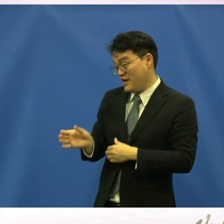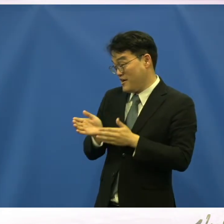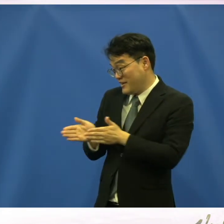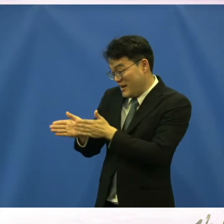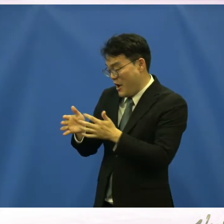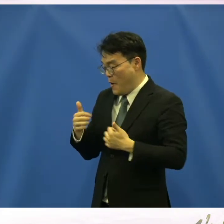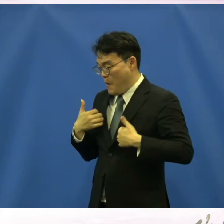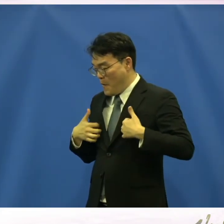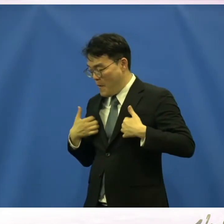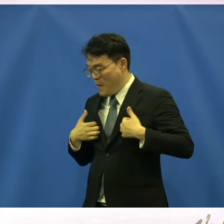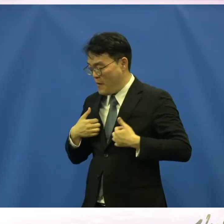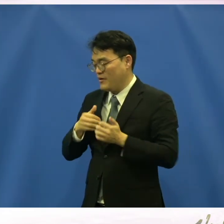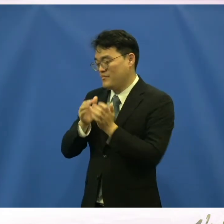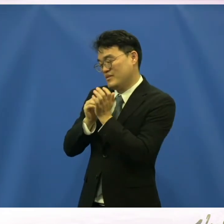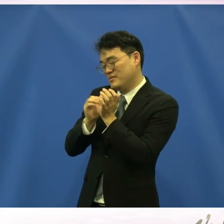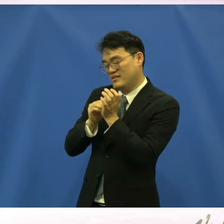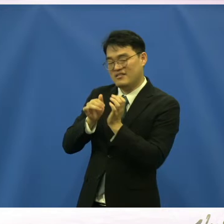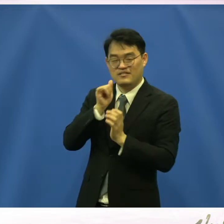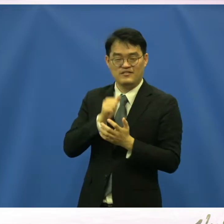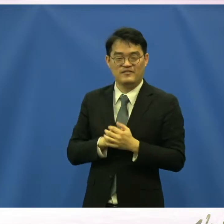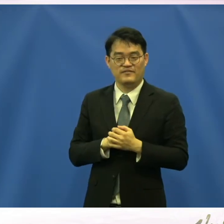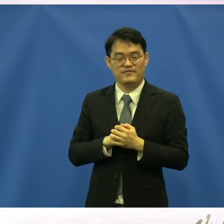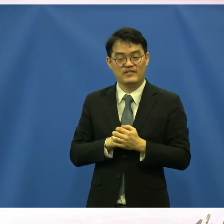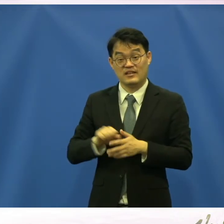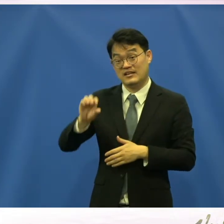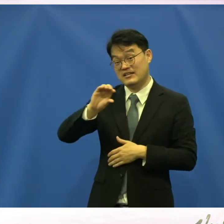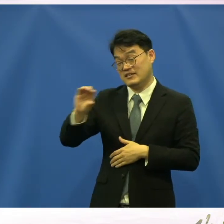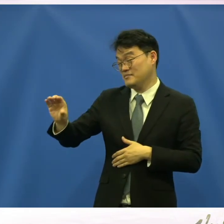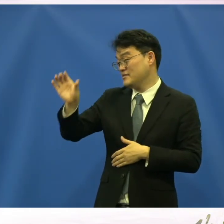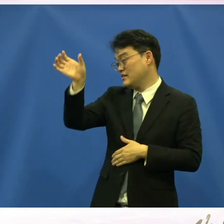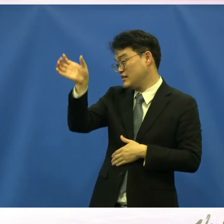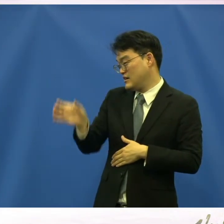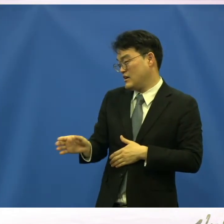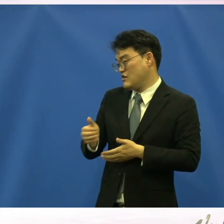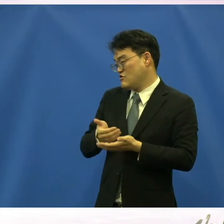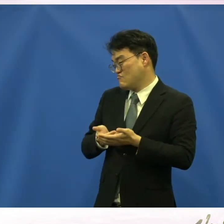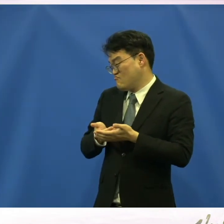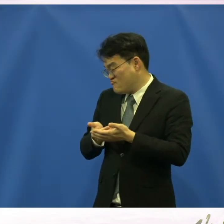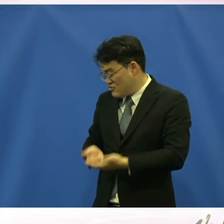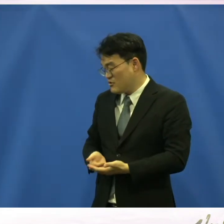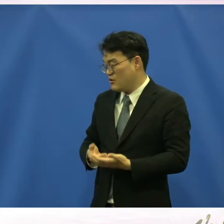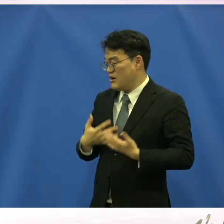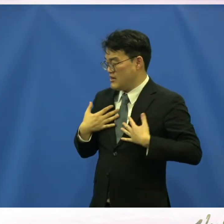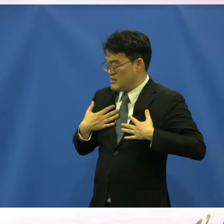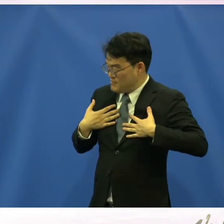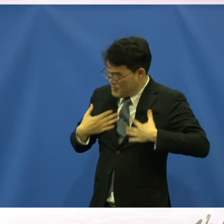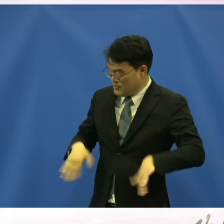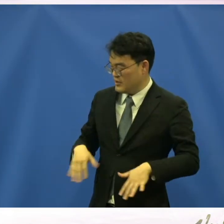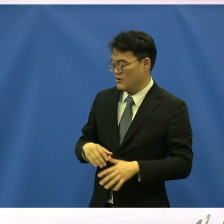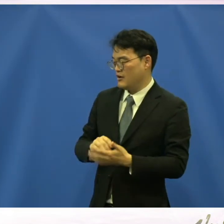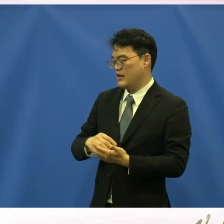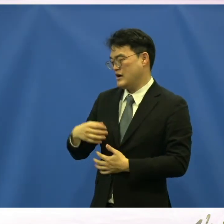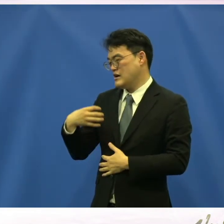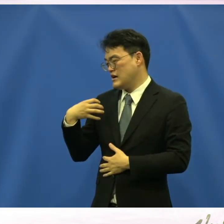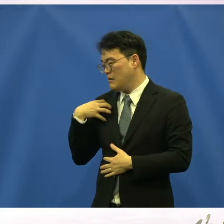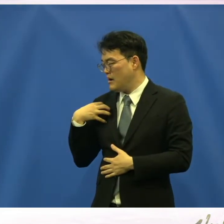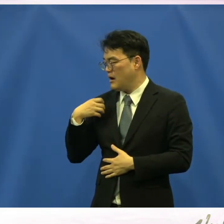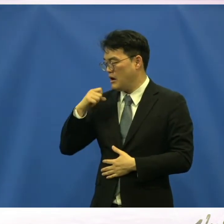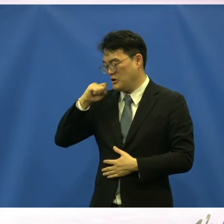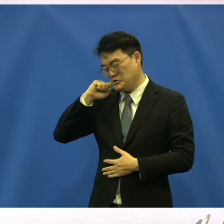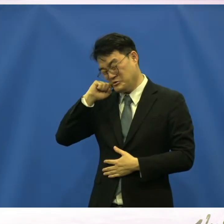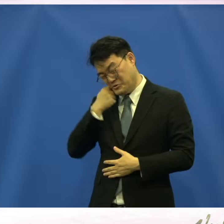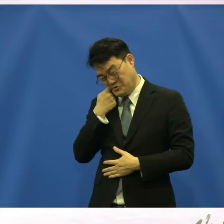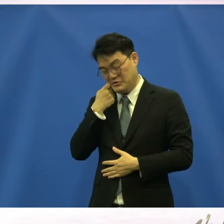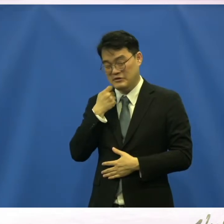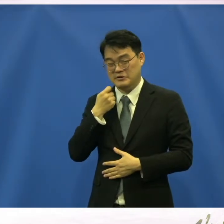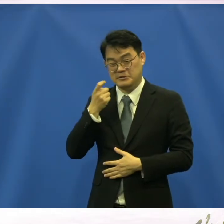십자가는 겉에서 보면 두려워하고 뭔가 무겁고 우울하고 침울하고 내가 감당할 수 없을 것 같은데 그 십자가 안에 비밀을